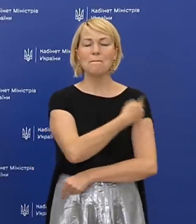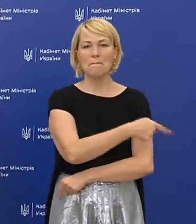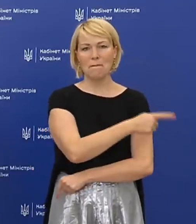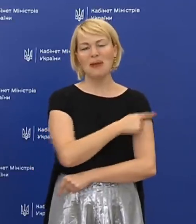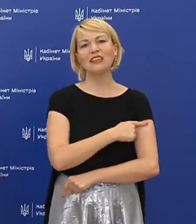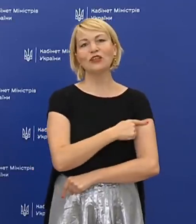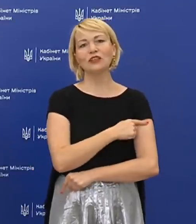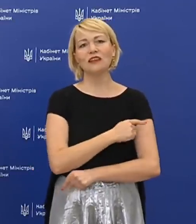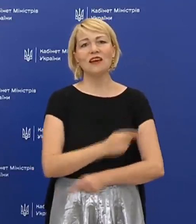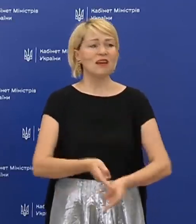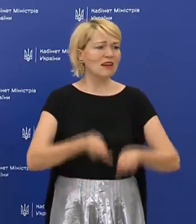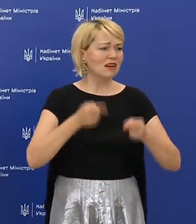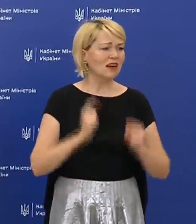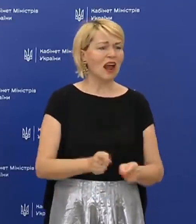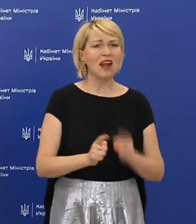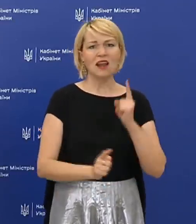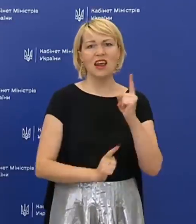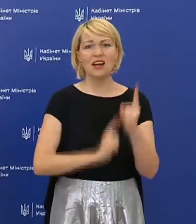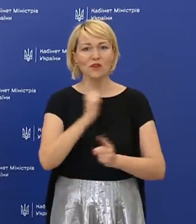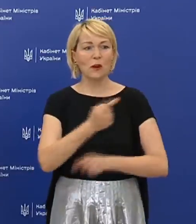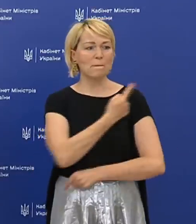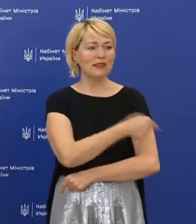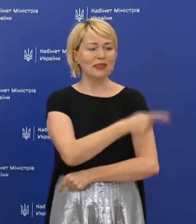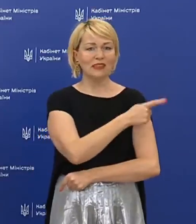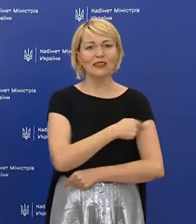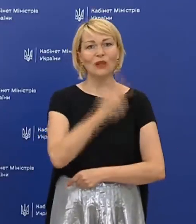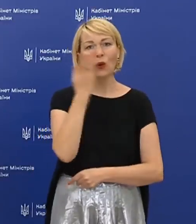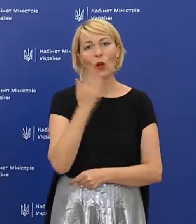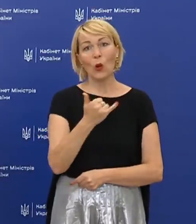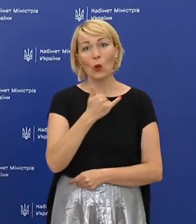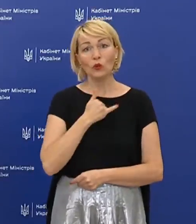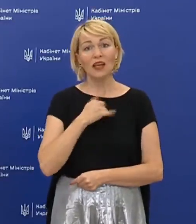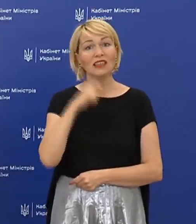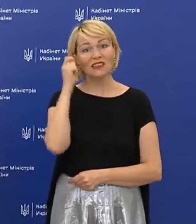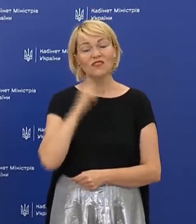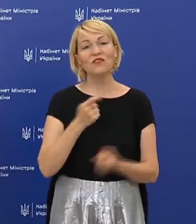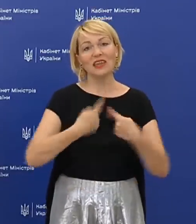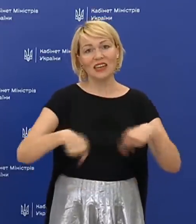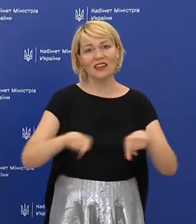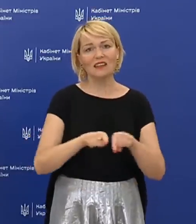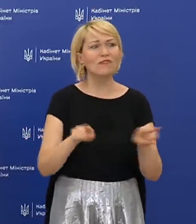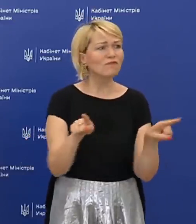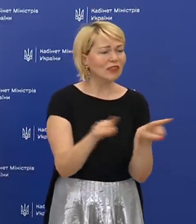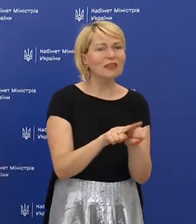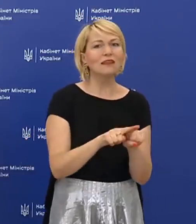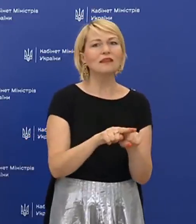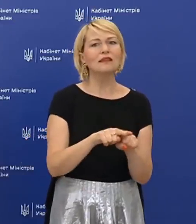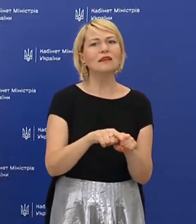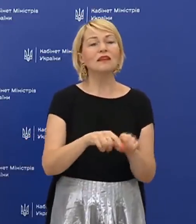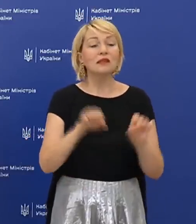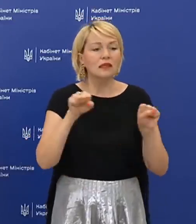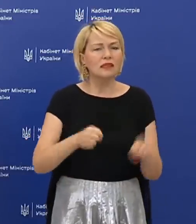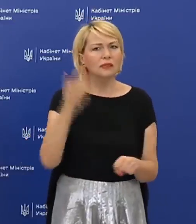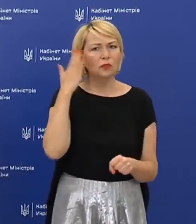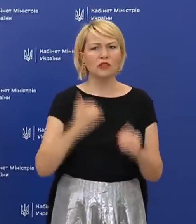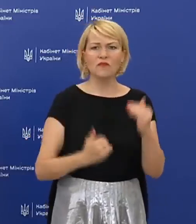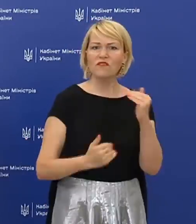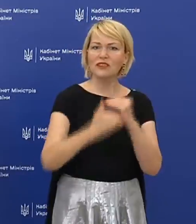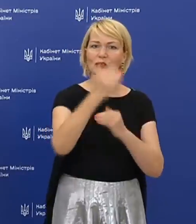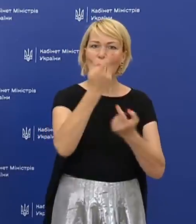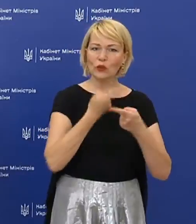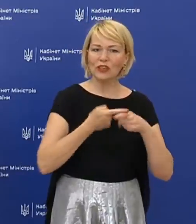медицини. Реформування медицини, коли в нас в країні саме в такий спосіб,